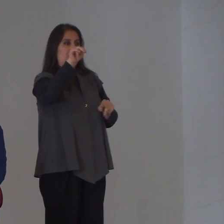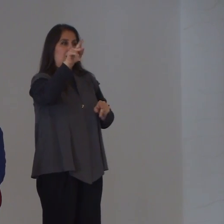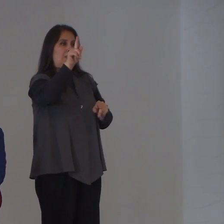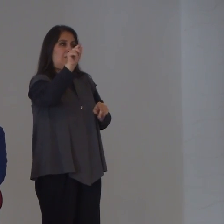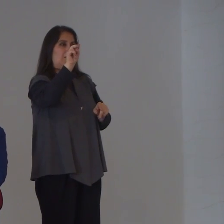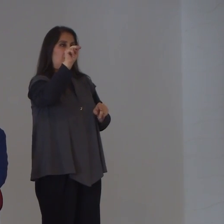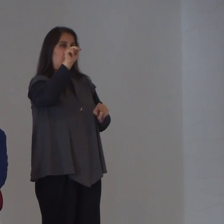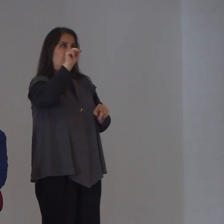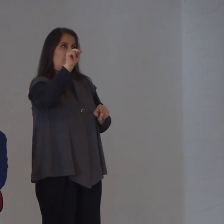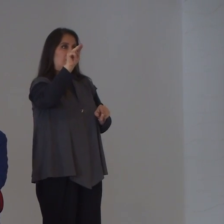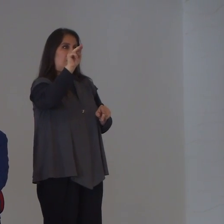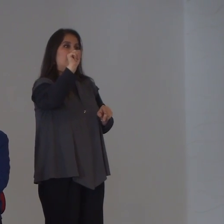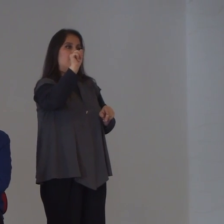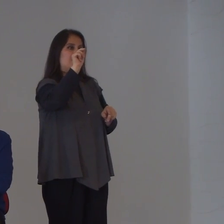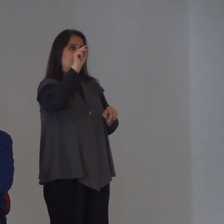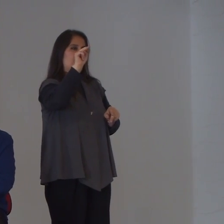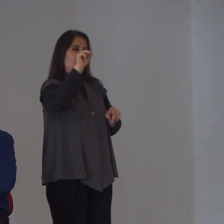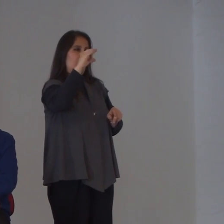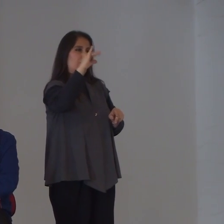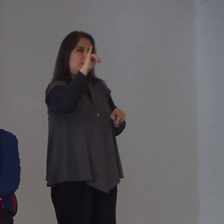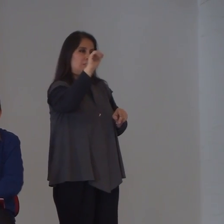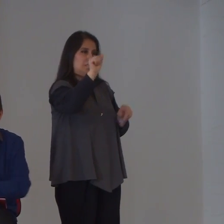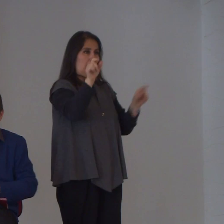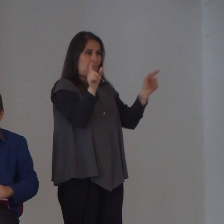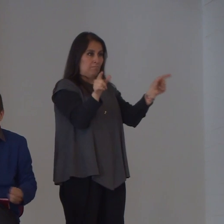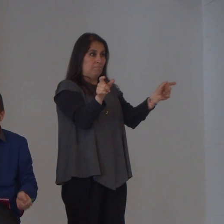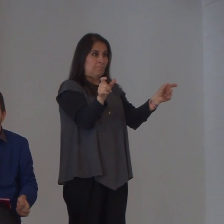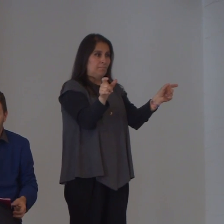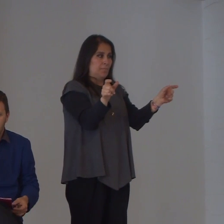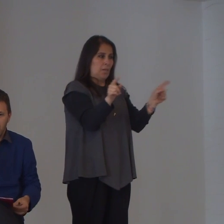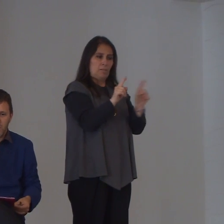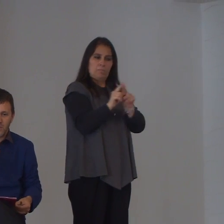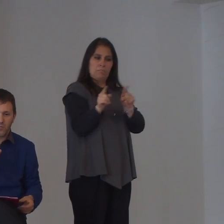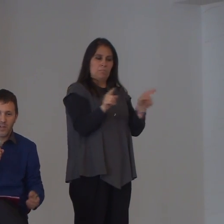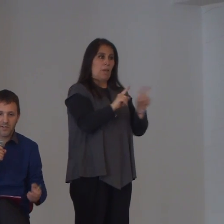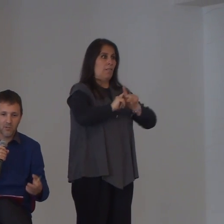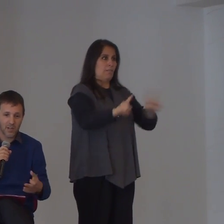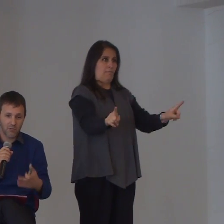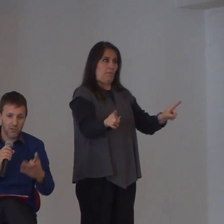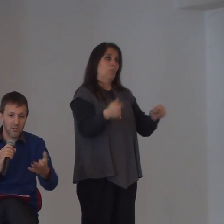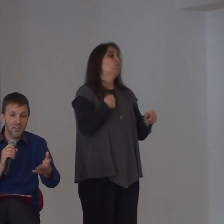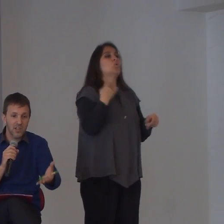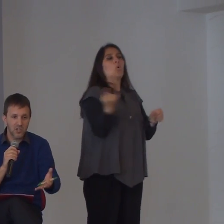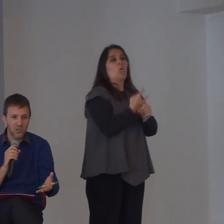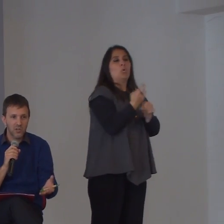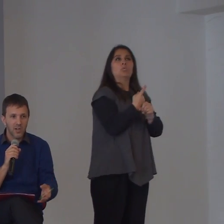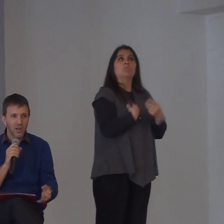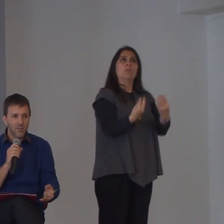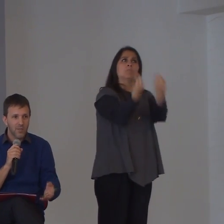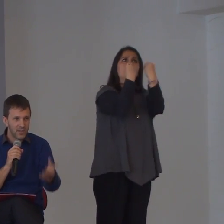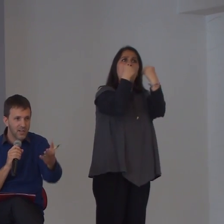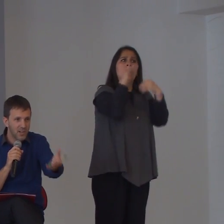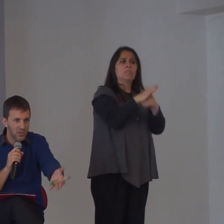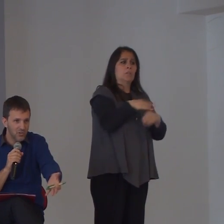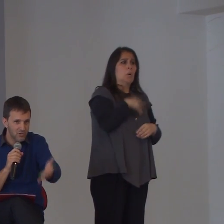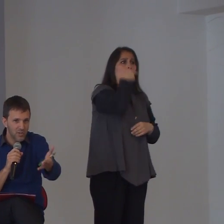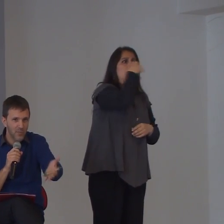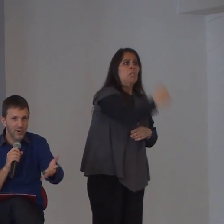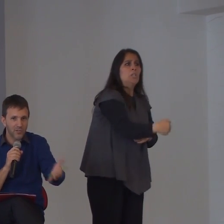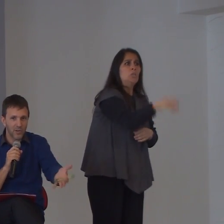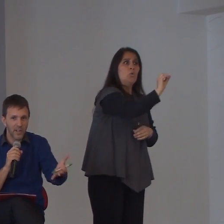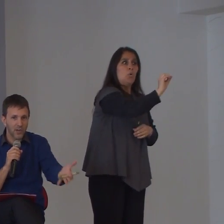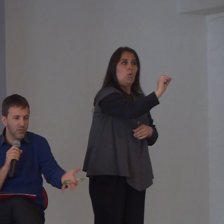podrían utilizarse otras palabras, ¿no? Pero bueno, el círculo académico en el que yo me formé, estas son las que se usan. Cuando uno dice niño, piensa en